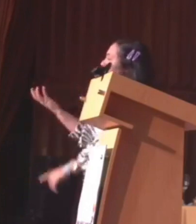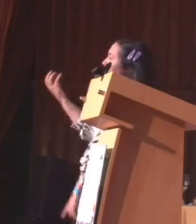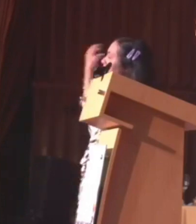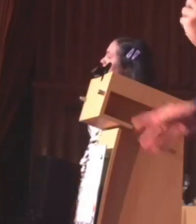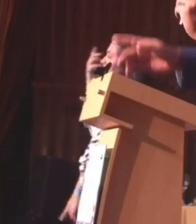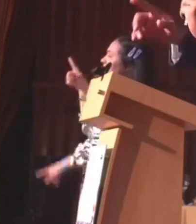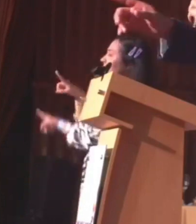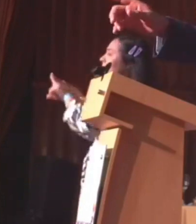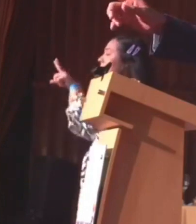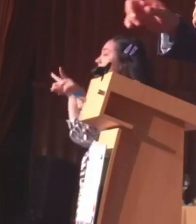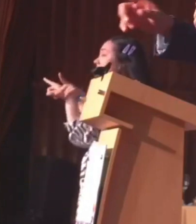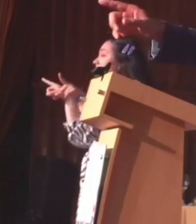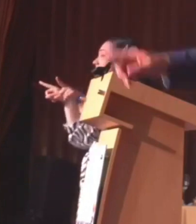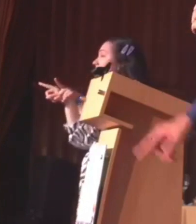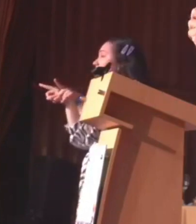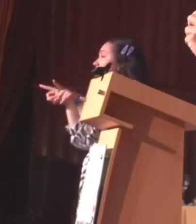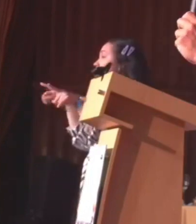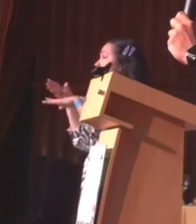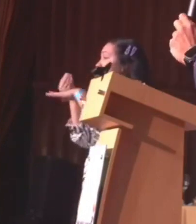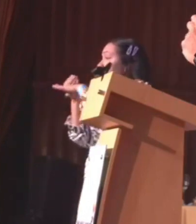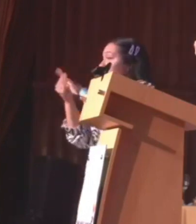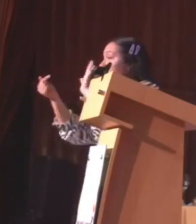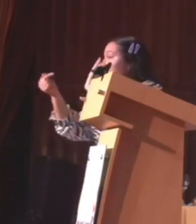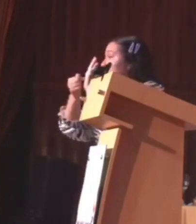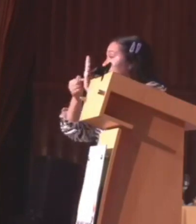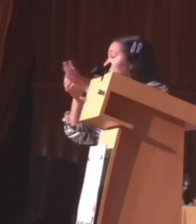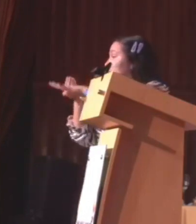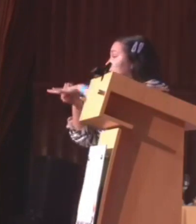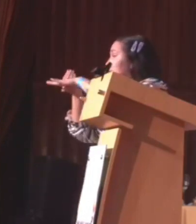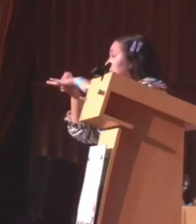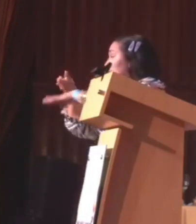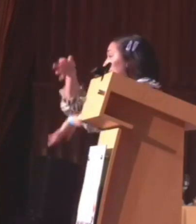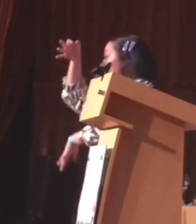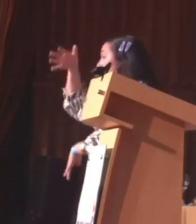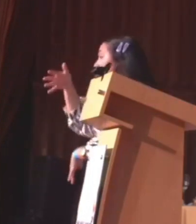Y los de mi iglesia me están mirando feo.